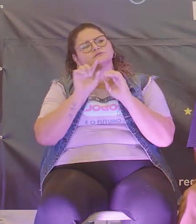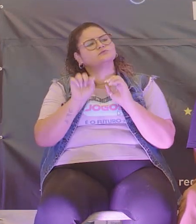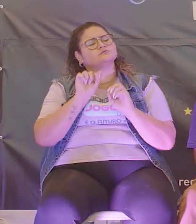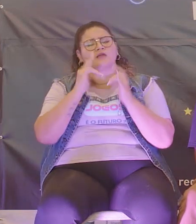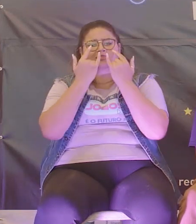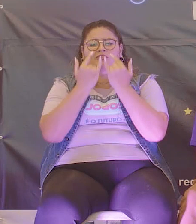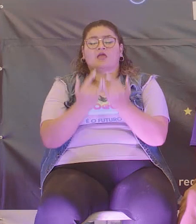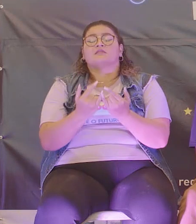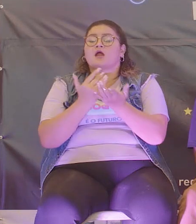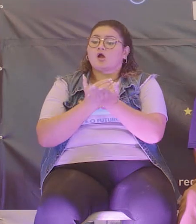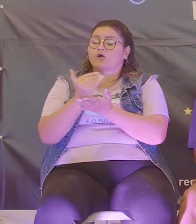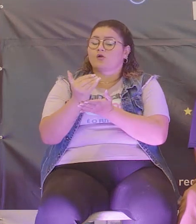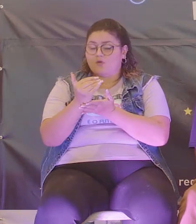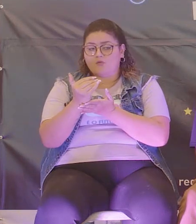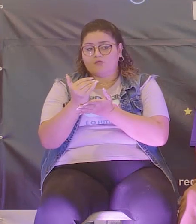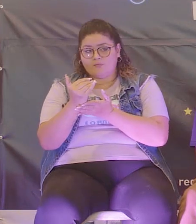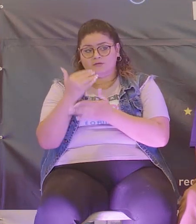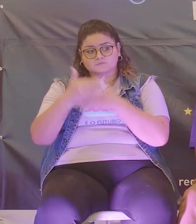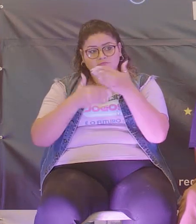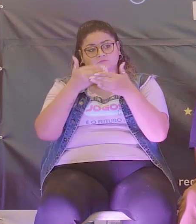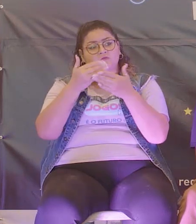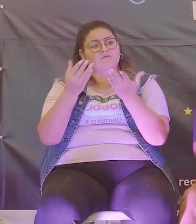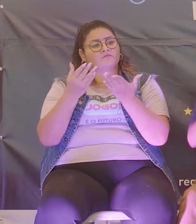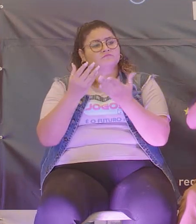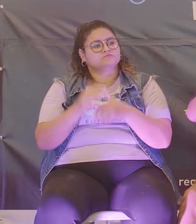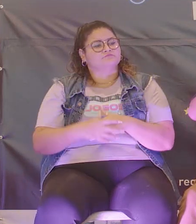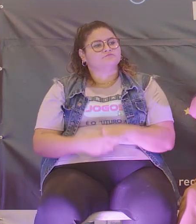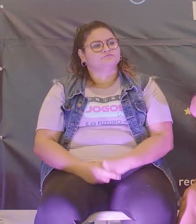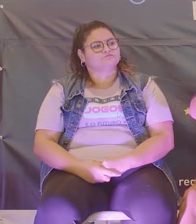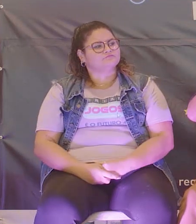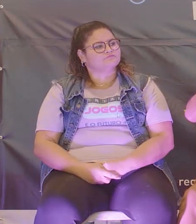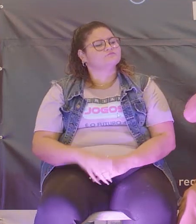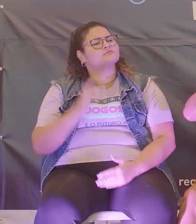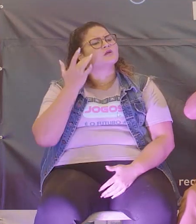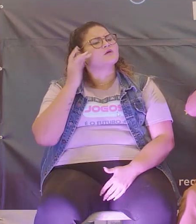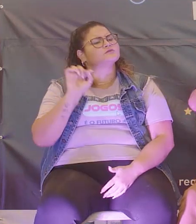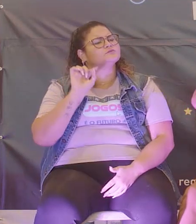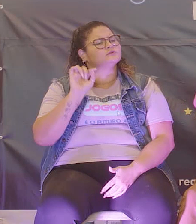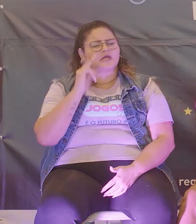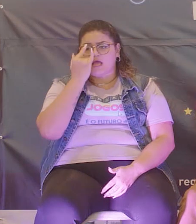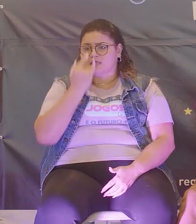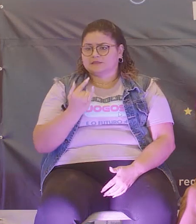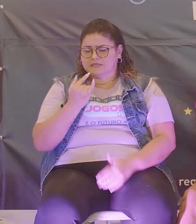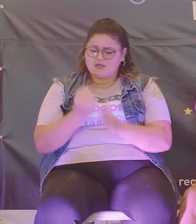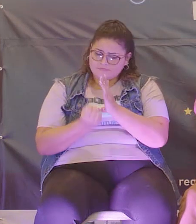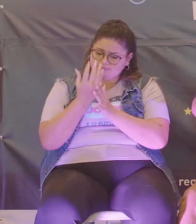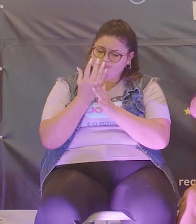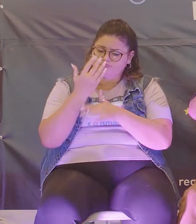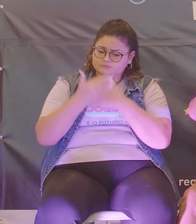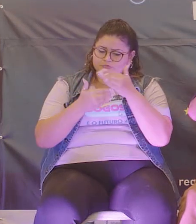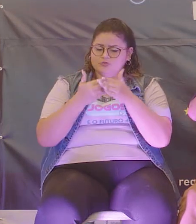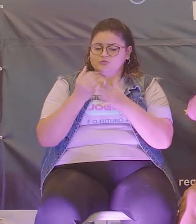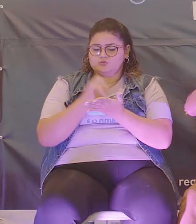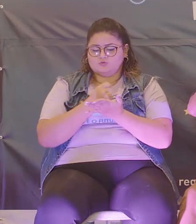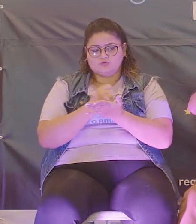a começar a ser um desenvolvedor hoje? Então, eu acho que o que me atraiu a ser desenvolvedor de jogos foi basicamente